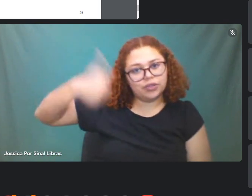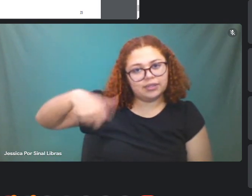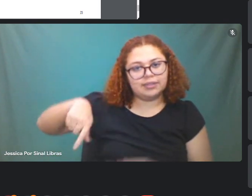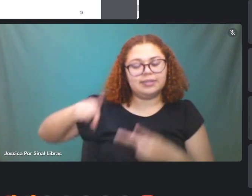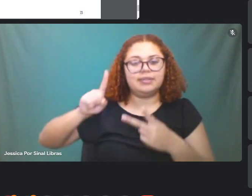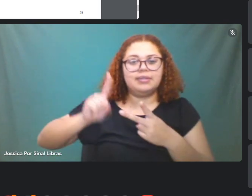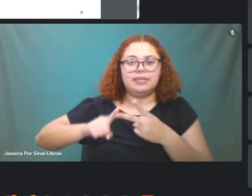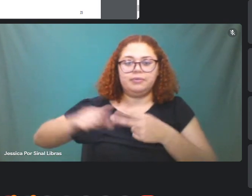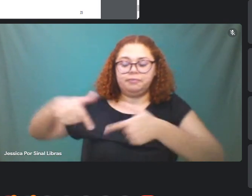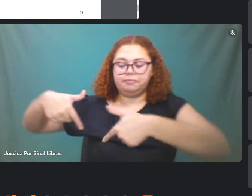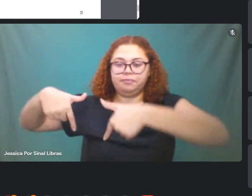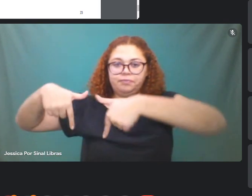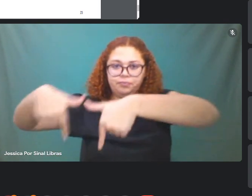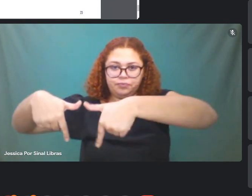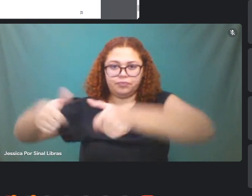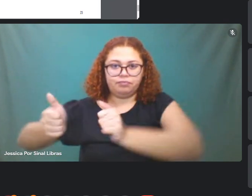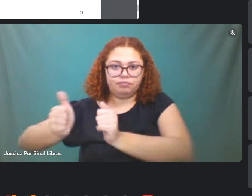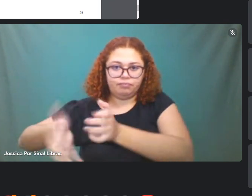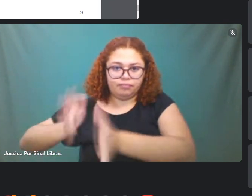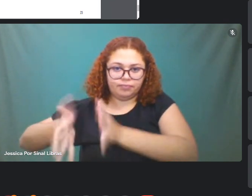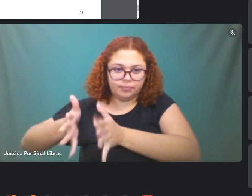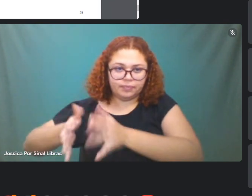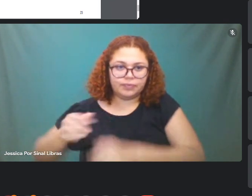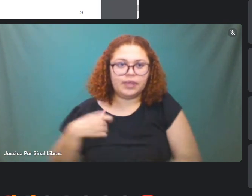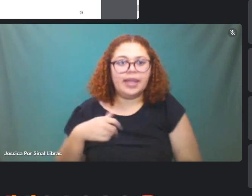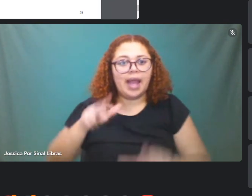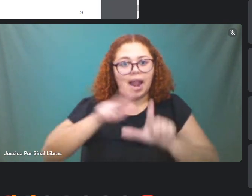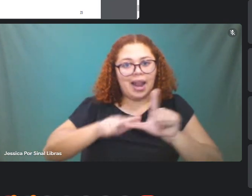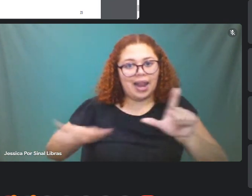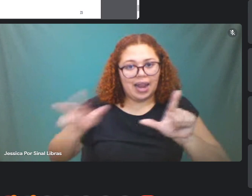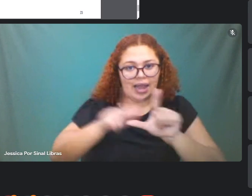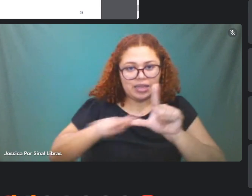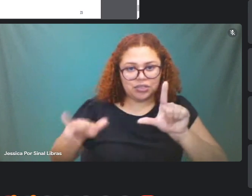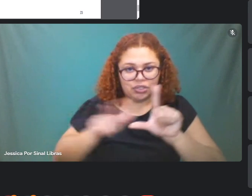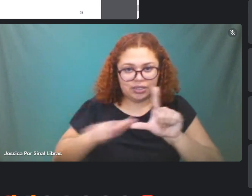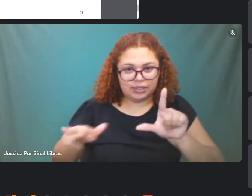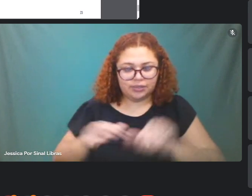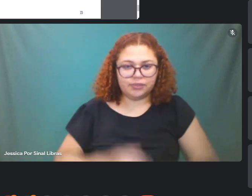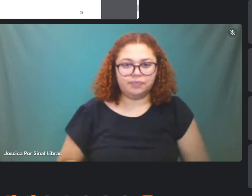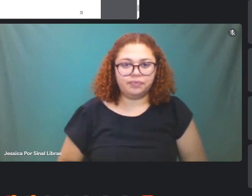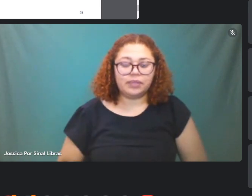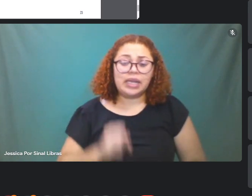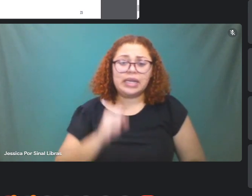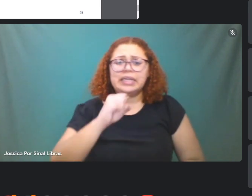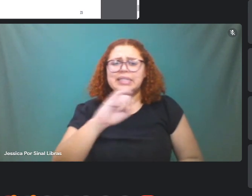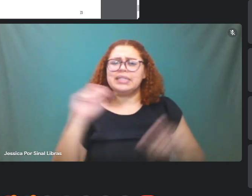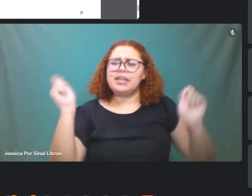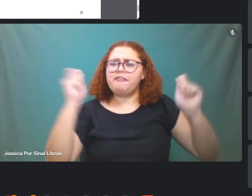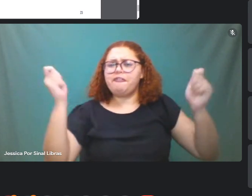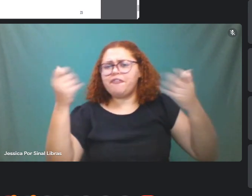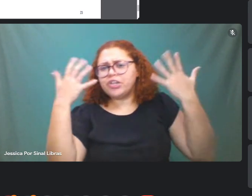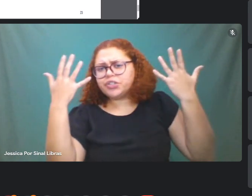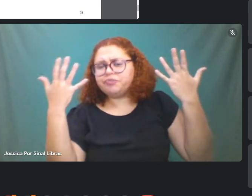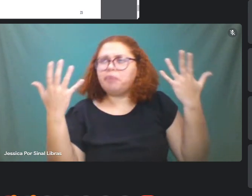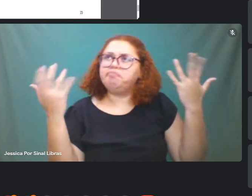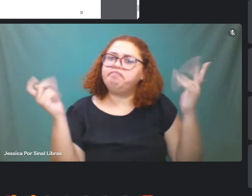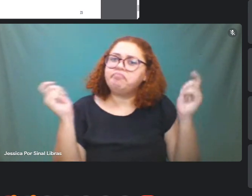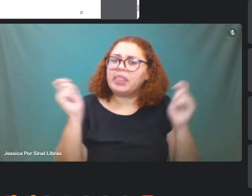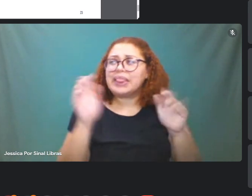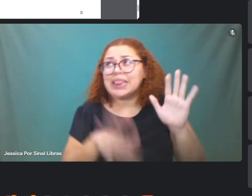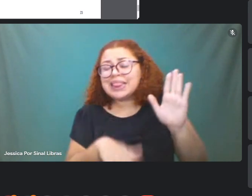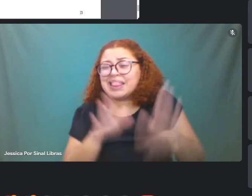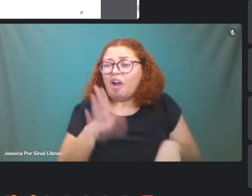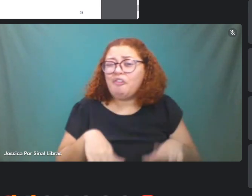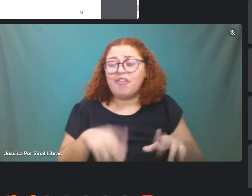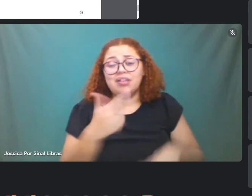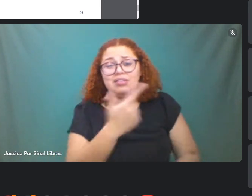descritiva. E se for um festival, por exemplo, talvez não tenha a legendagem descritiva, mas olha que pode ter. Eu já fui a festival de